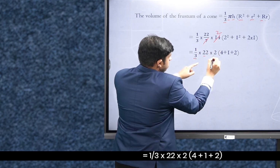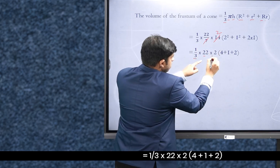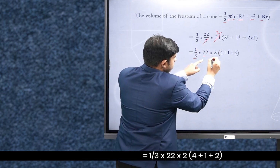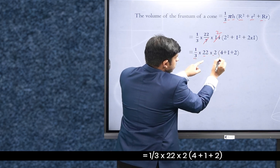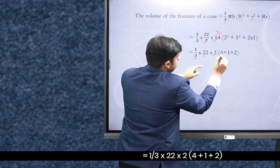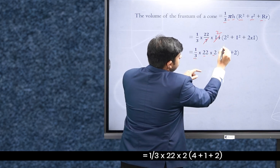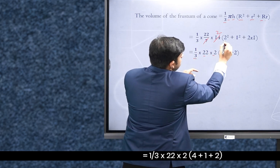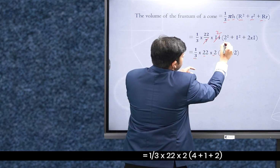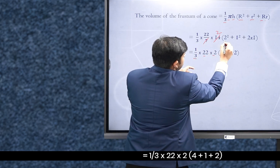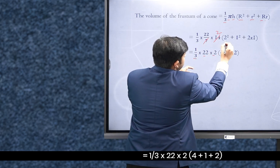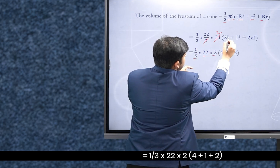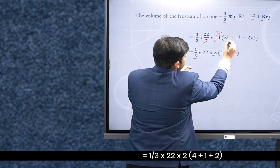கூட்டல் 1 கூட்டல் 2.